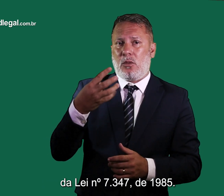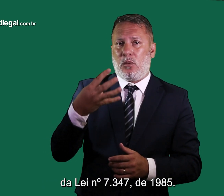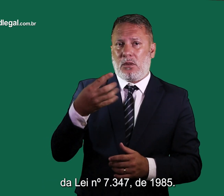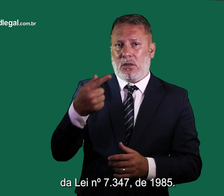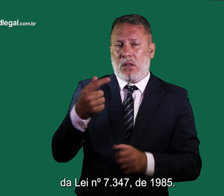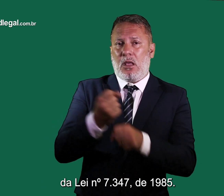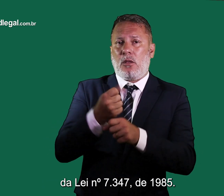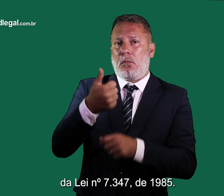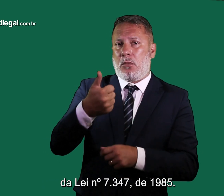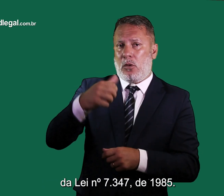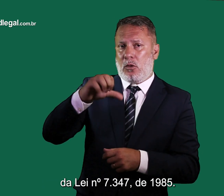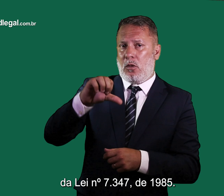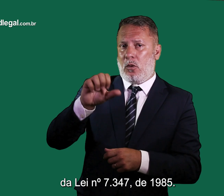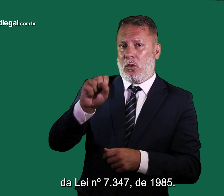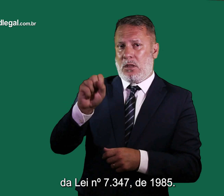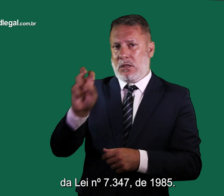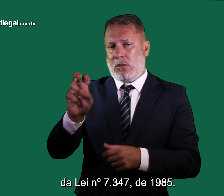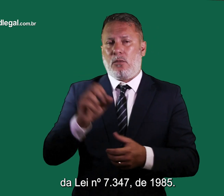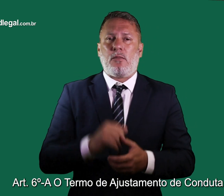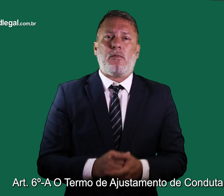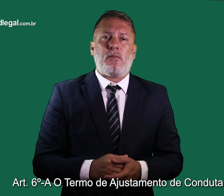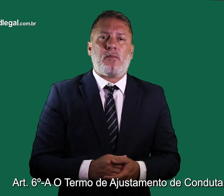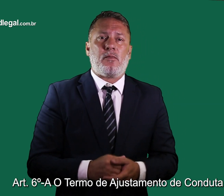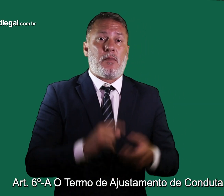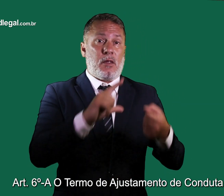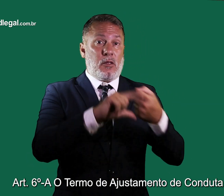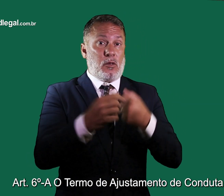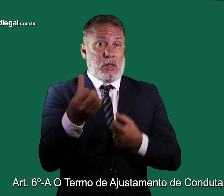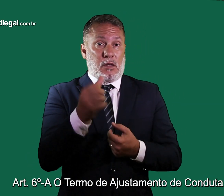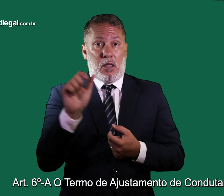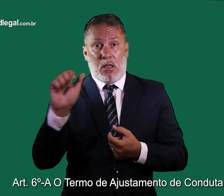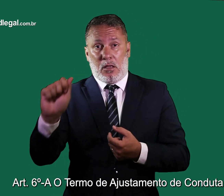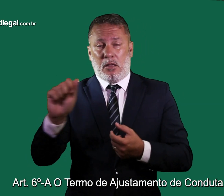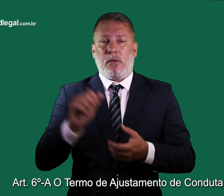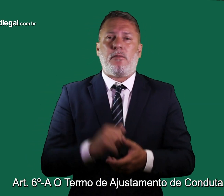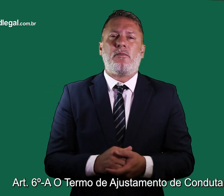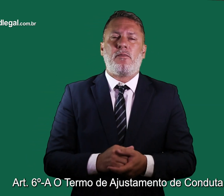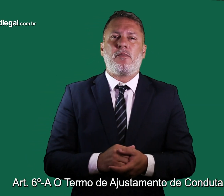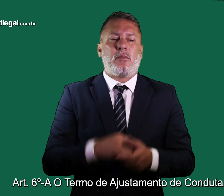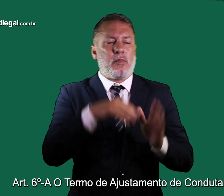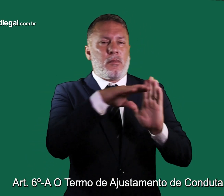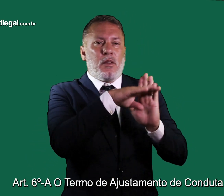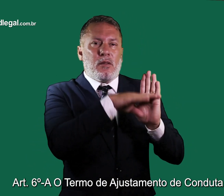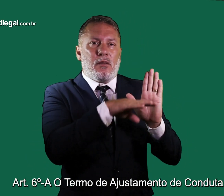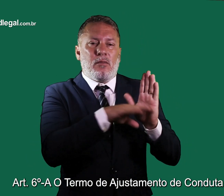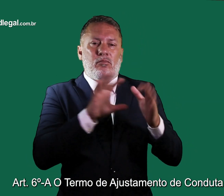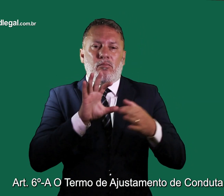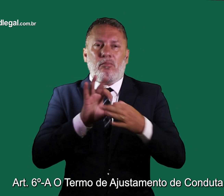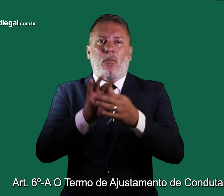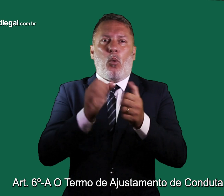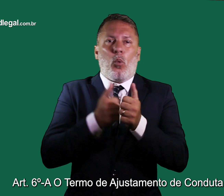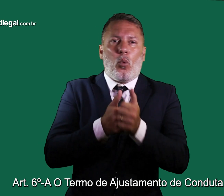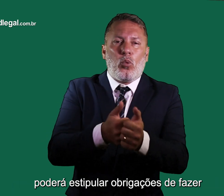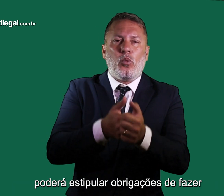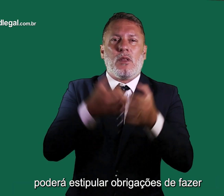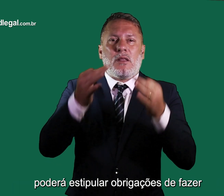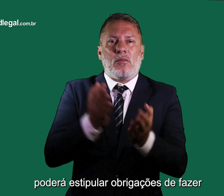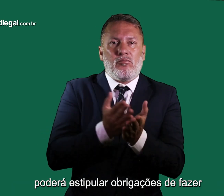7.347, de 1985. Artigo 6º-A. O termo de ajustamento de conduta poderá